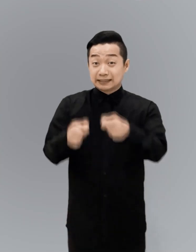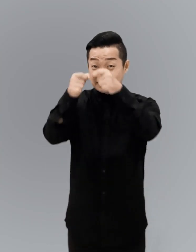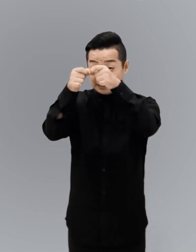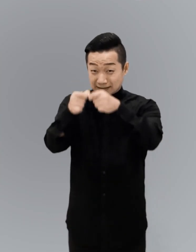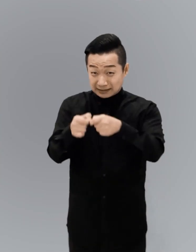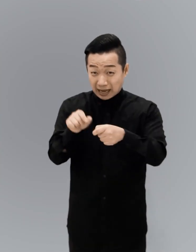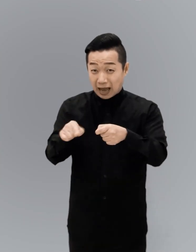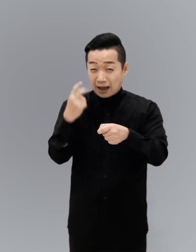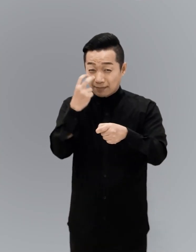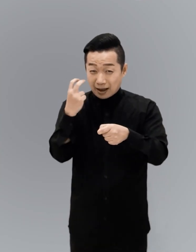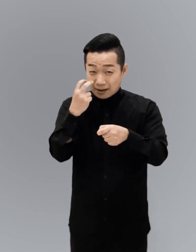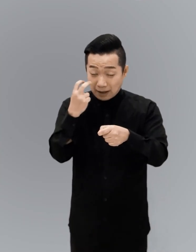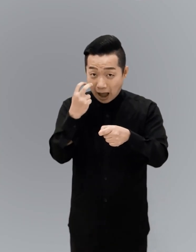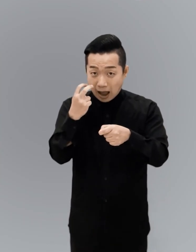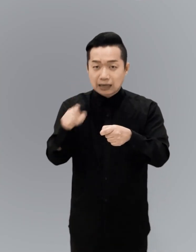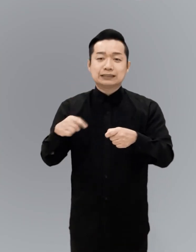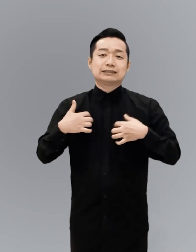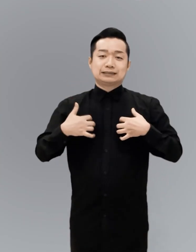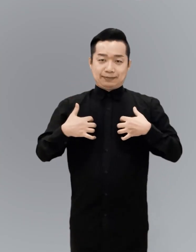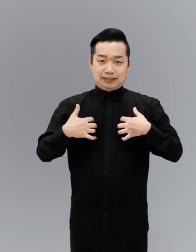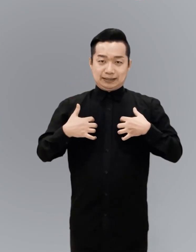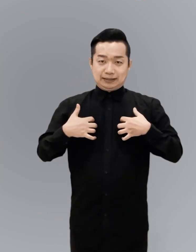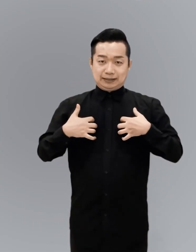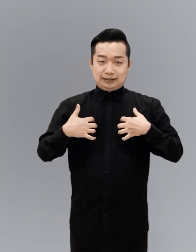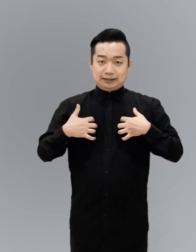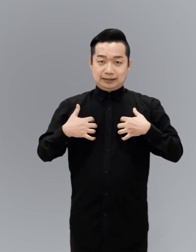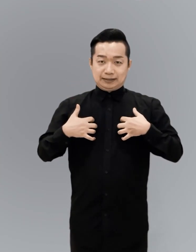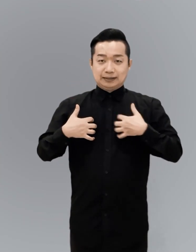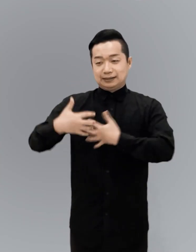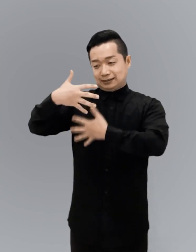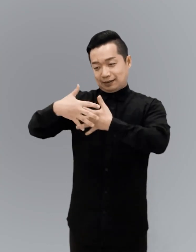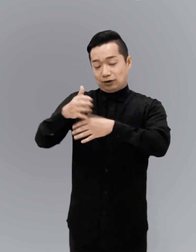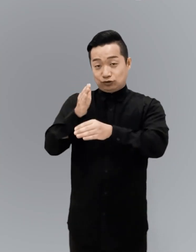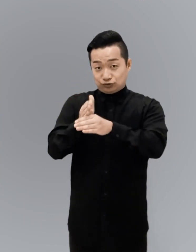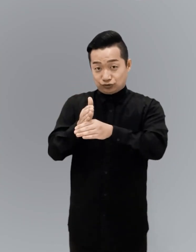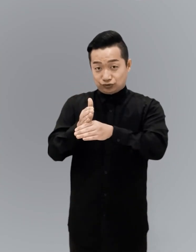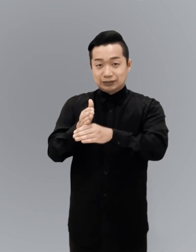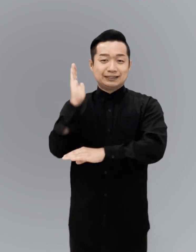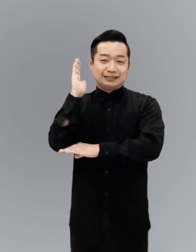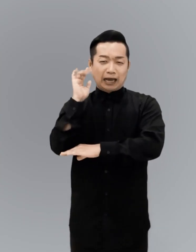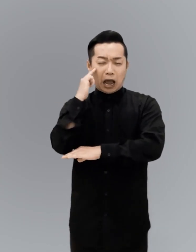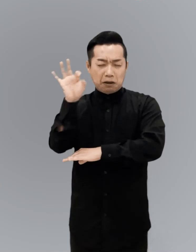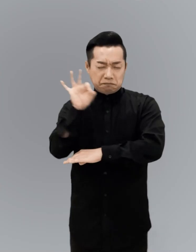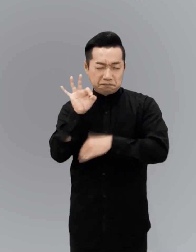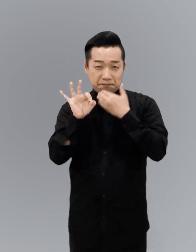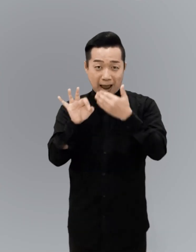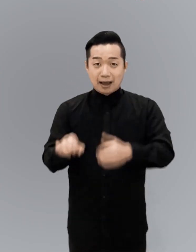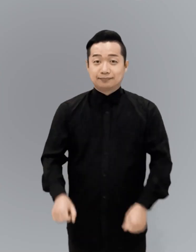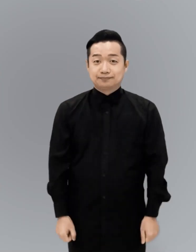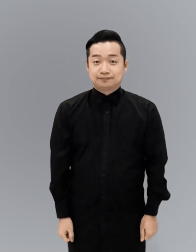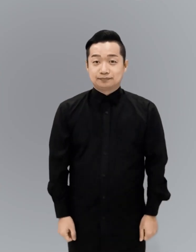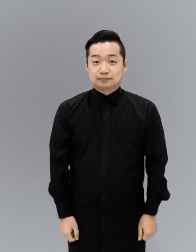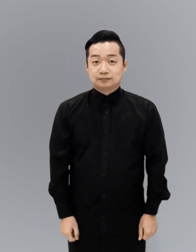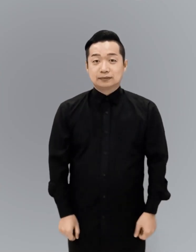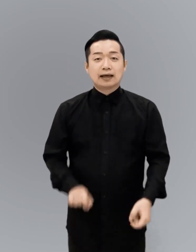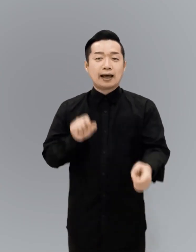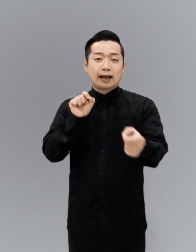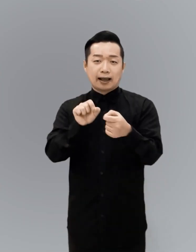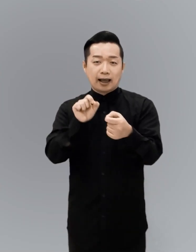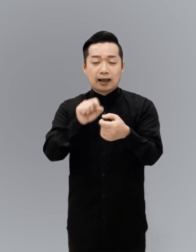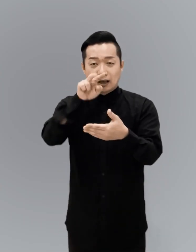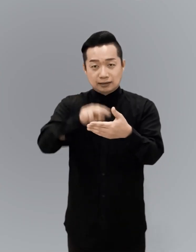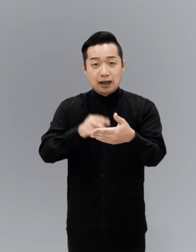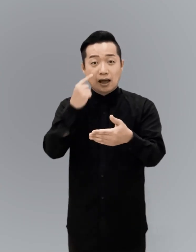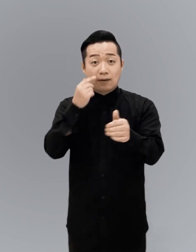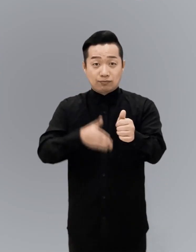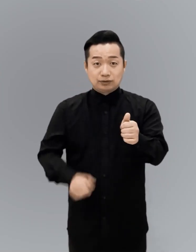그래서 자세히 잘 봐주시면 또 재미있는 장면들 속에서 이야기를 꺼내 놓으실 수 있을 것 같고요. 그리고 가깝게